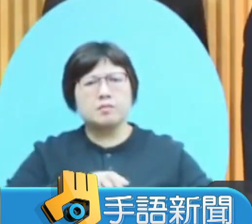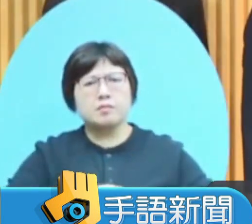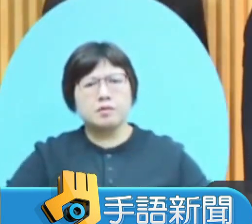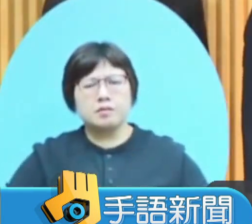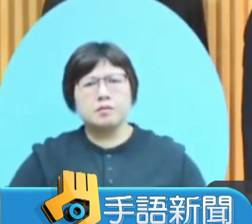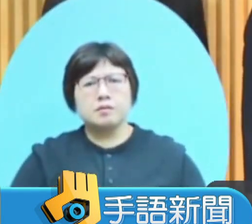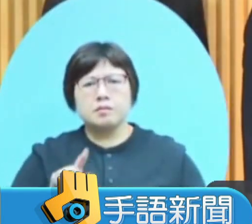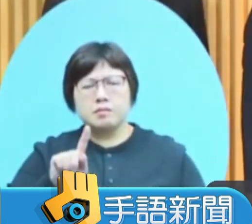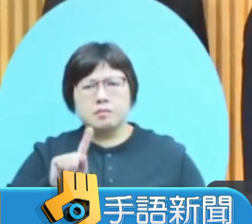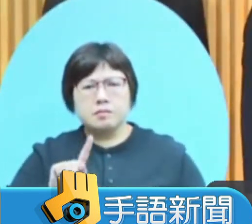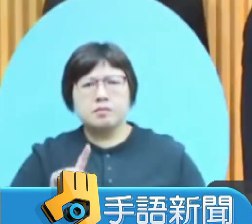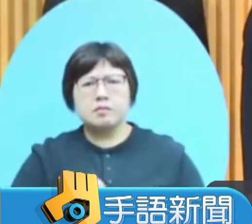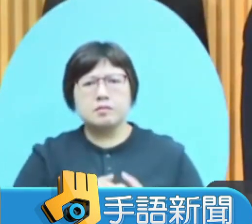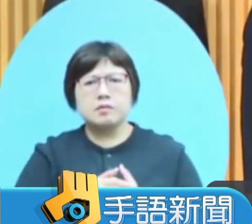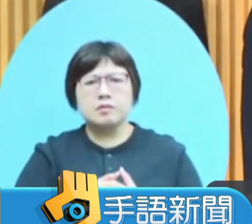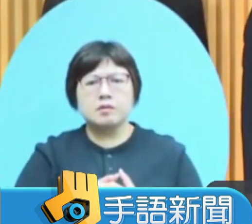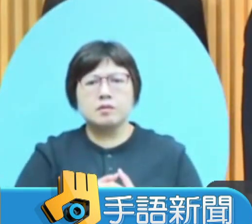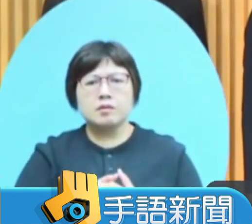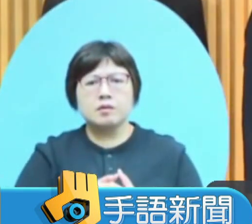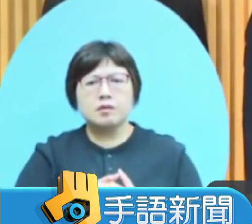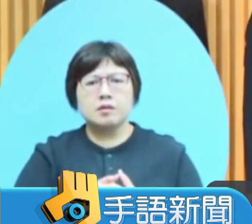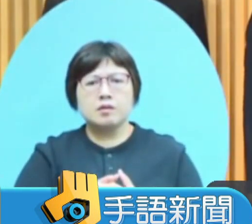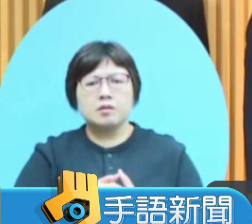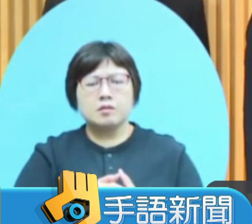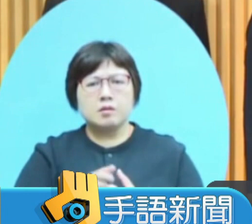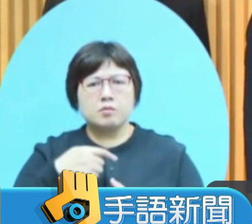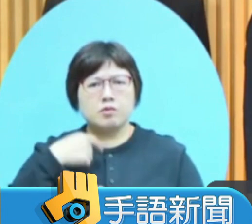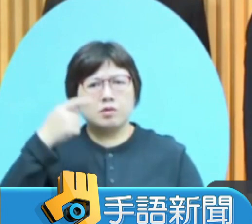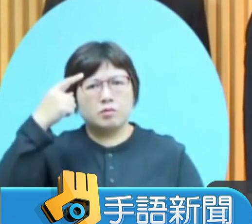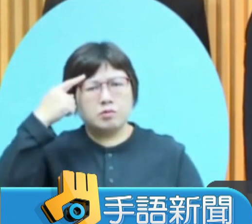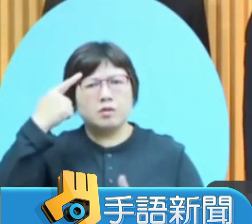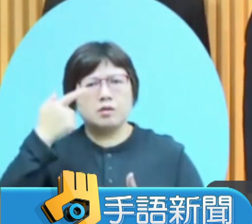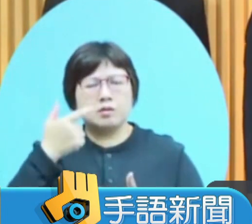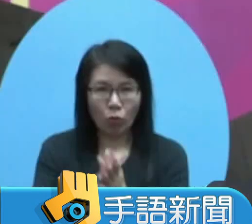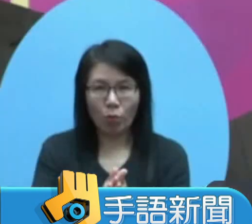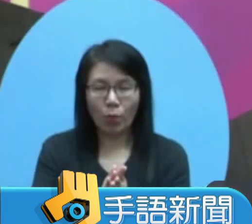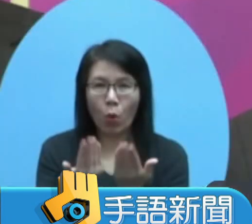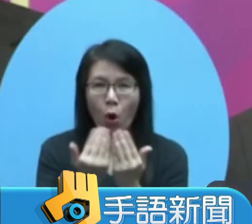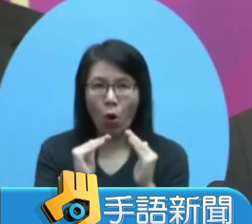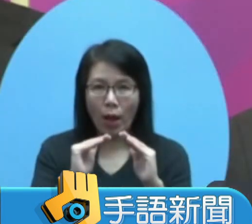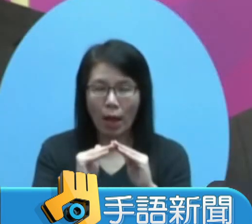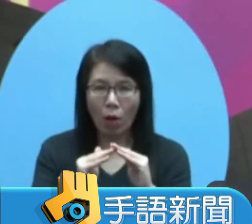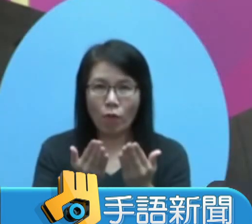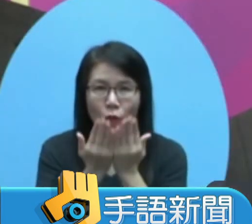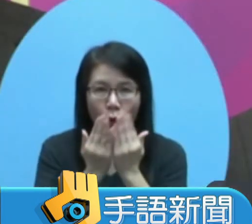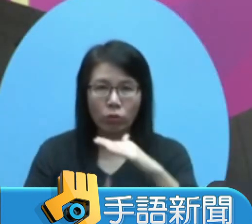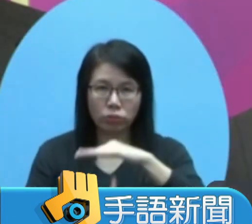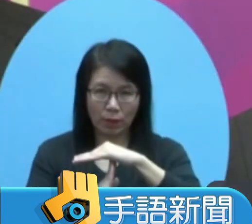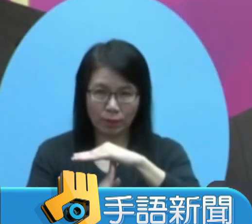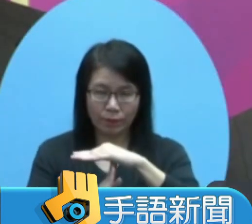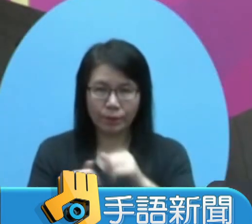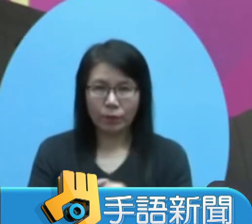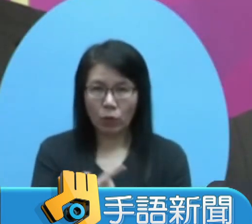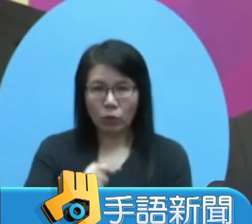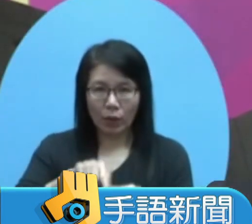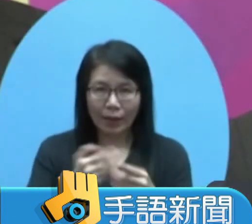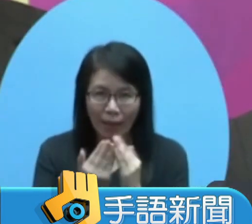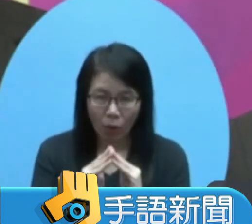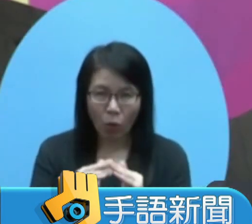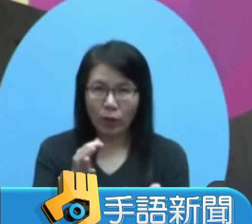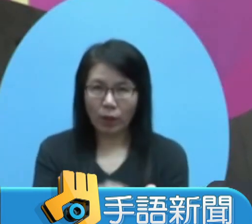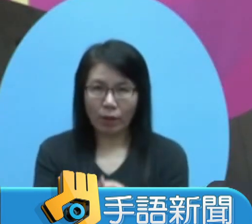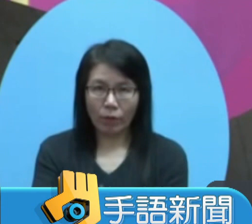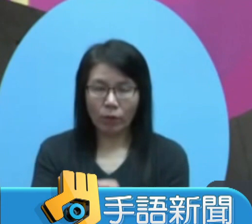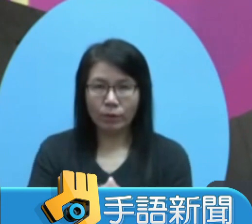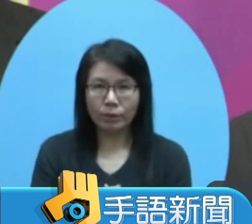大学生受困，港府态度强硬。政务司长张建宗18号指出，理大校园的警民冲突已到暴动程度，